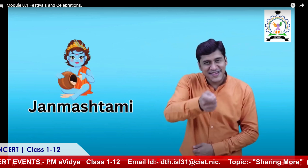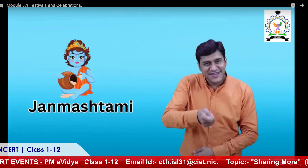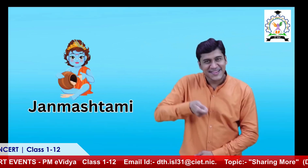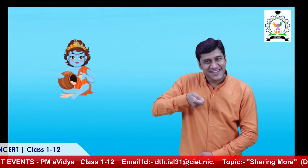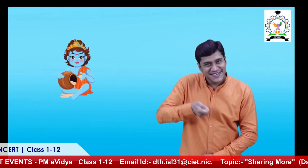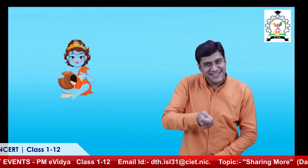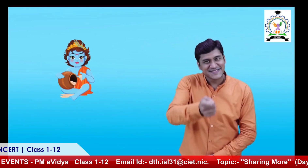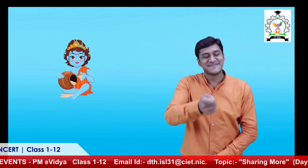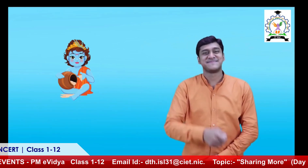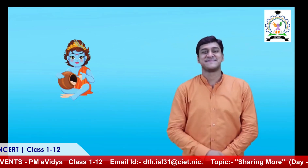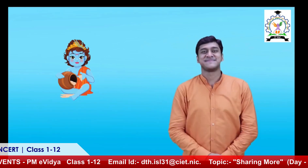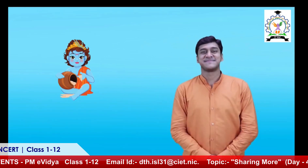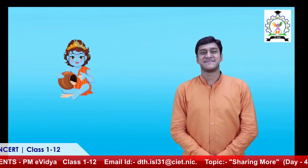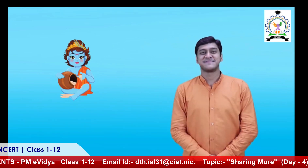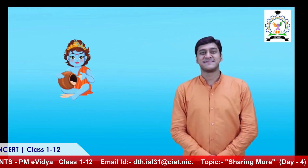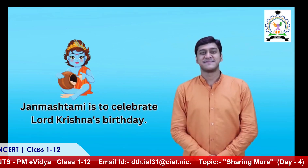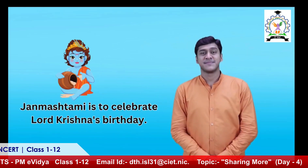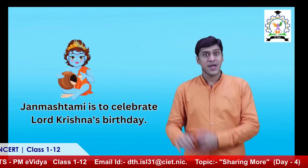जन्माष्टमी।